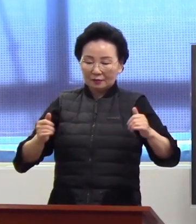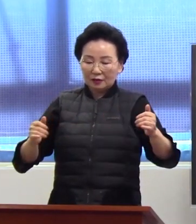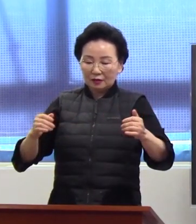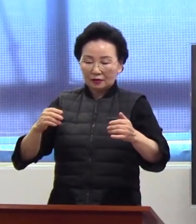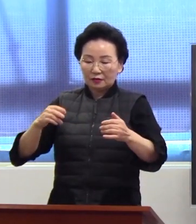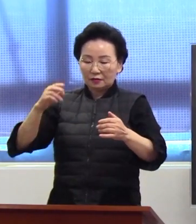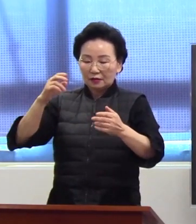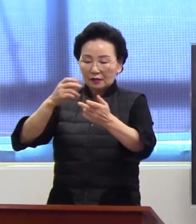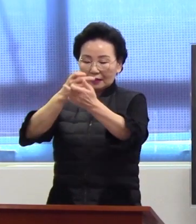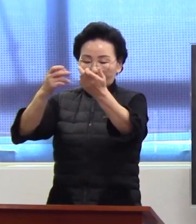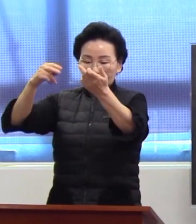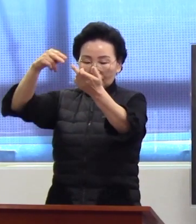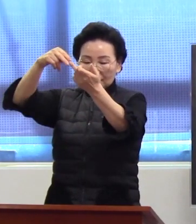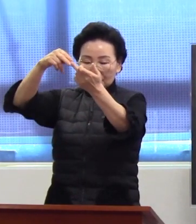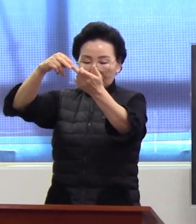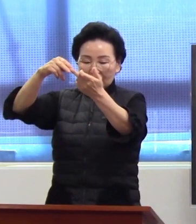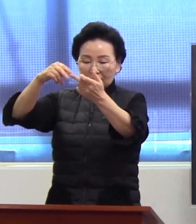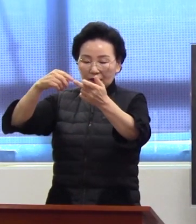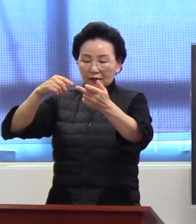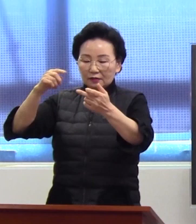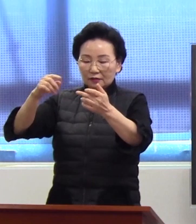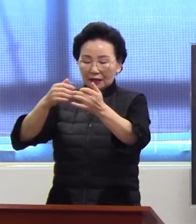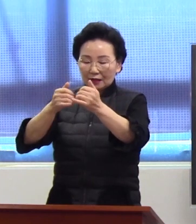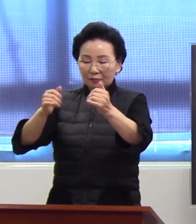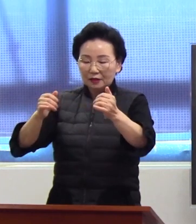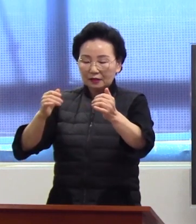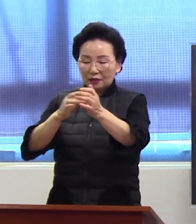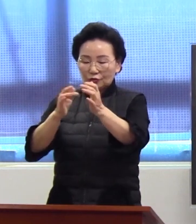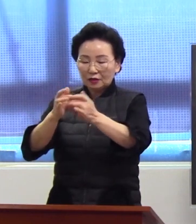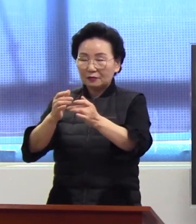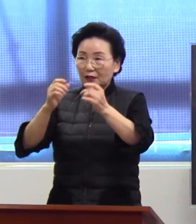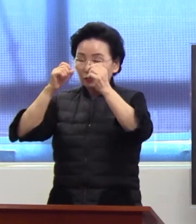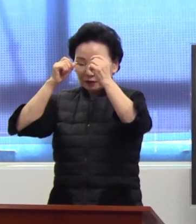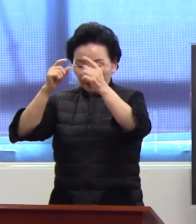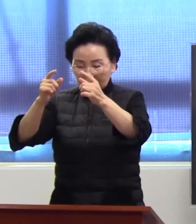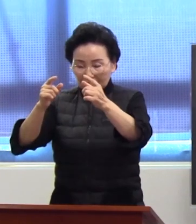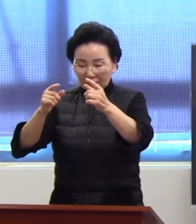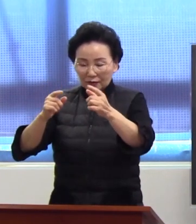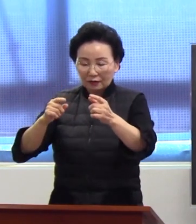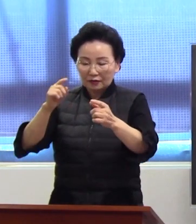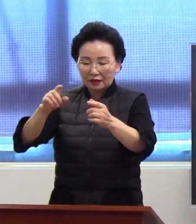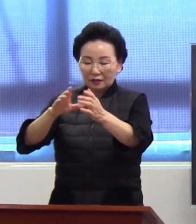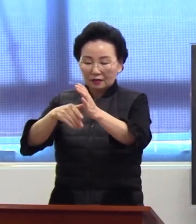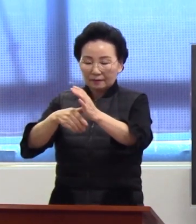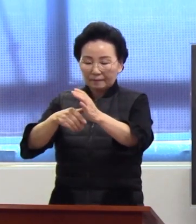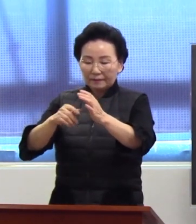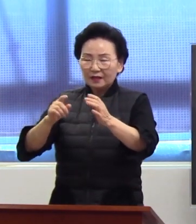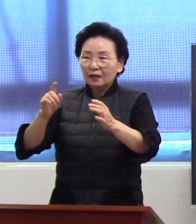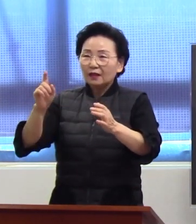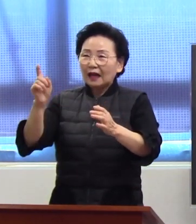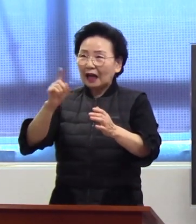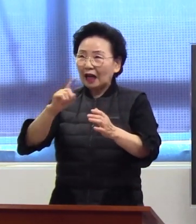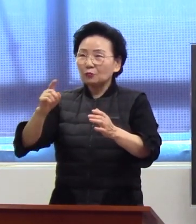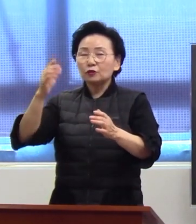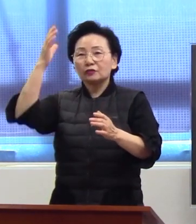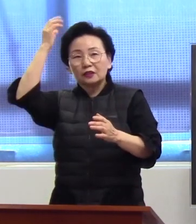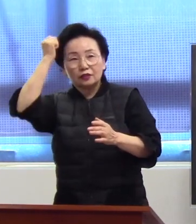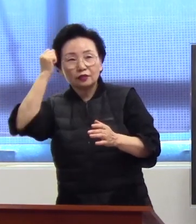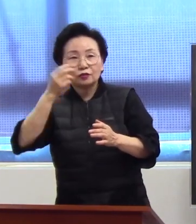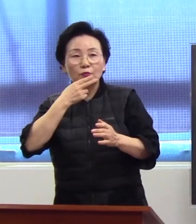사람이 그 산에 서 있는데, 그 사람이 예수님이라고 이제 깨달아서 그때는 아무것도 기억이